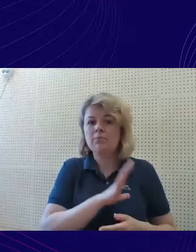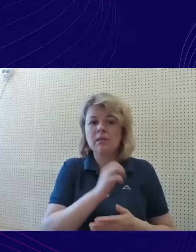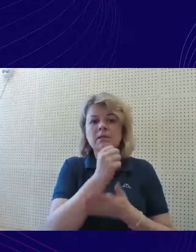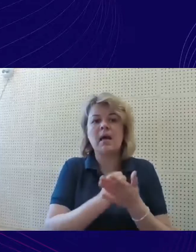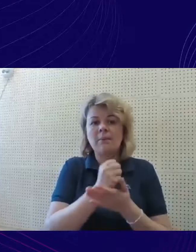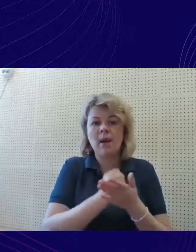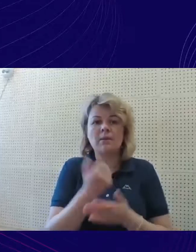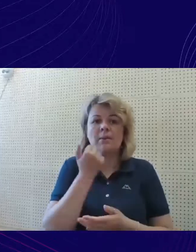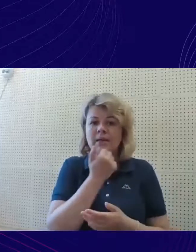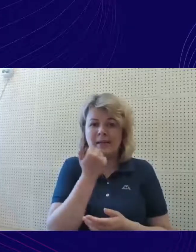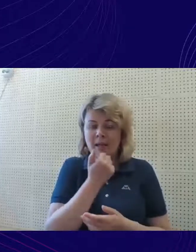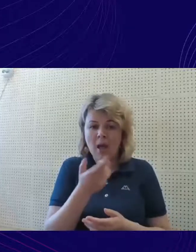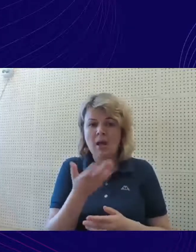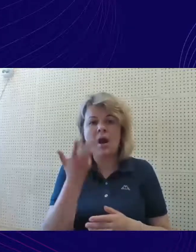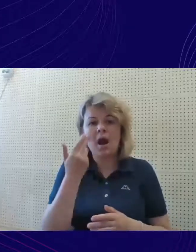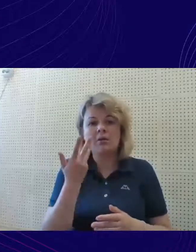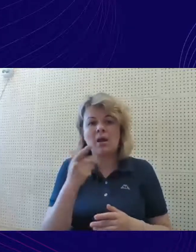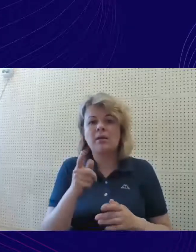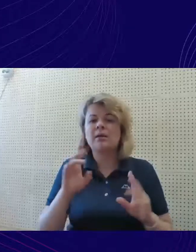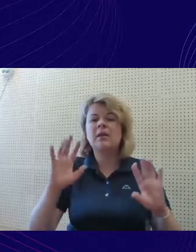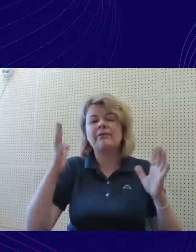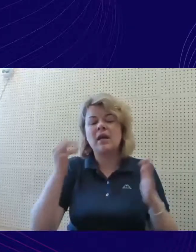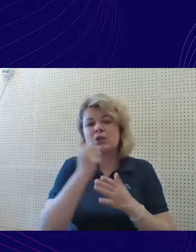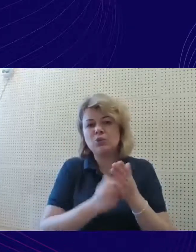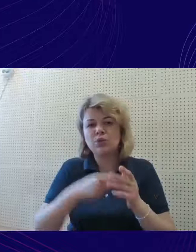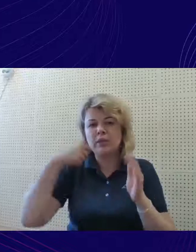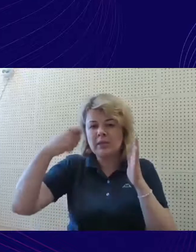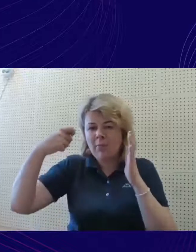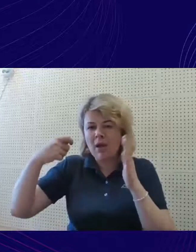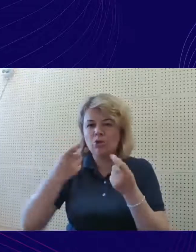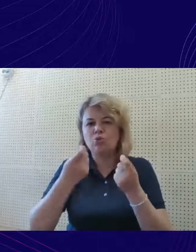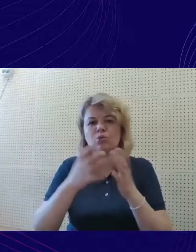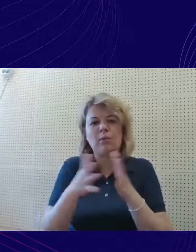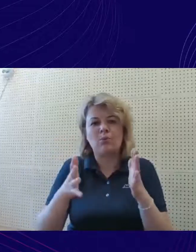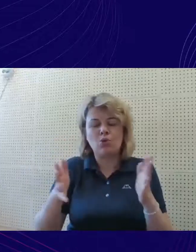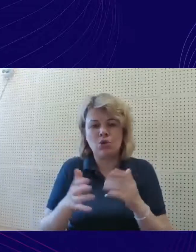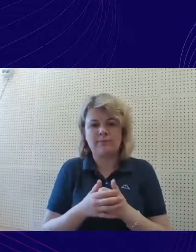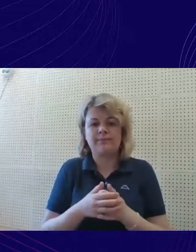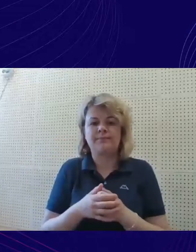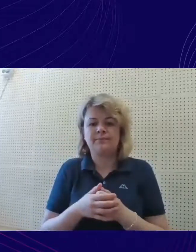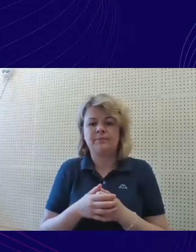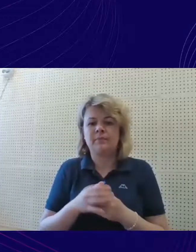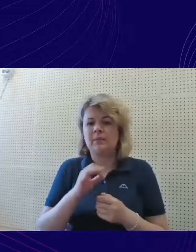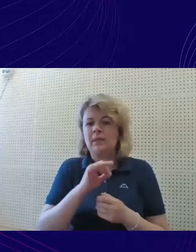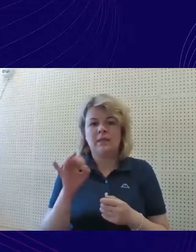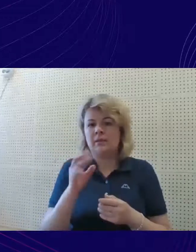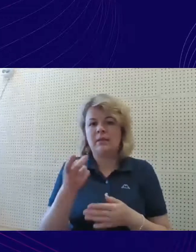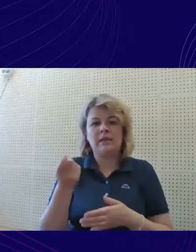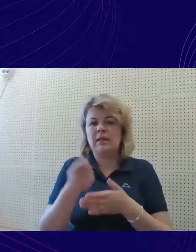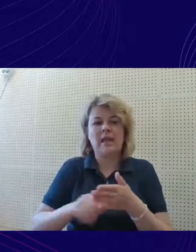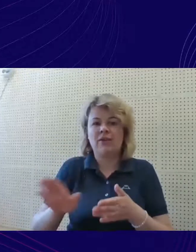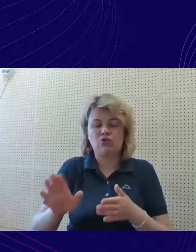материала, когда на всякий случай вот снимали чуть больше и не выключали